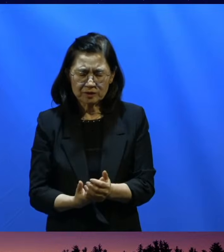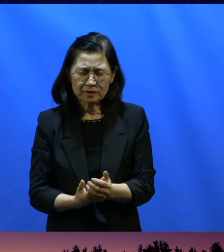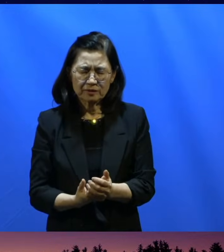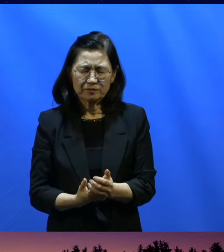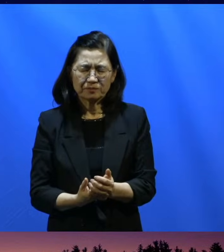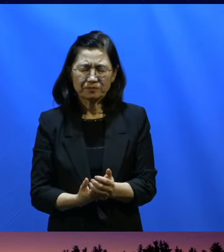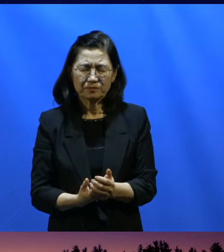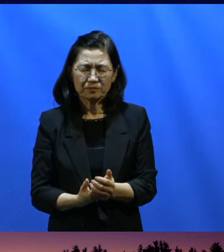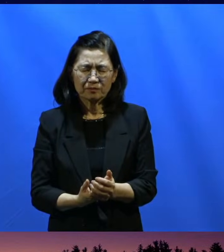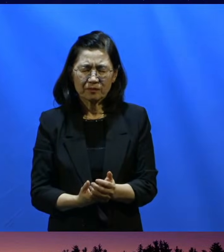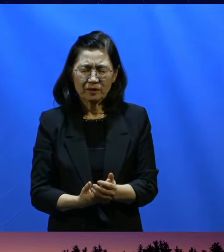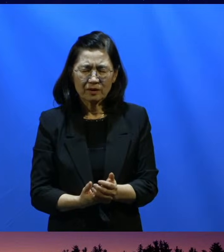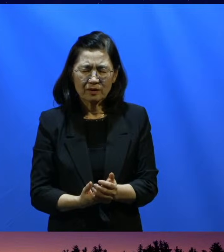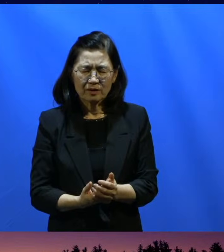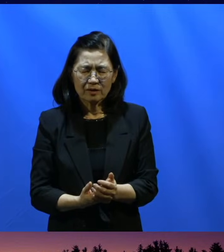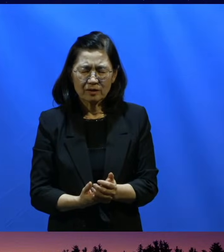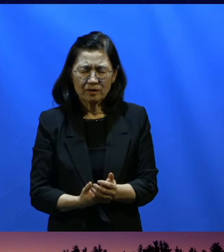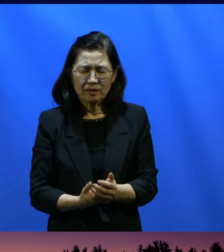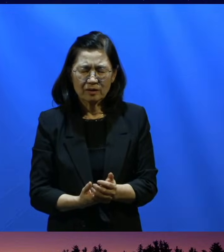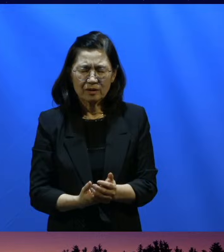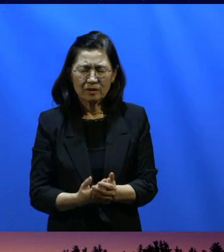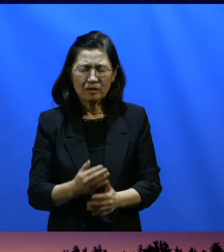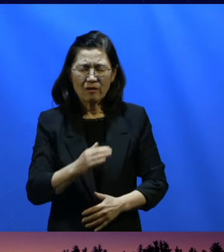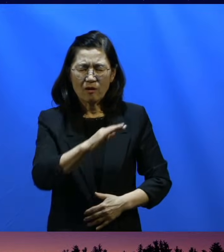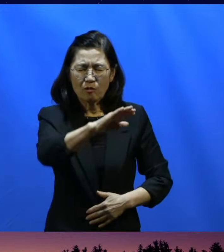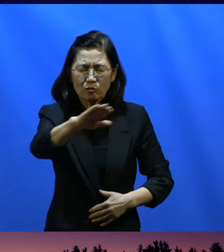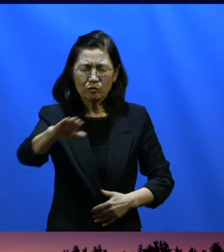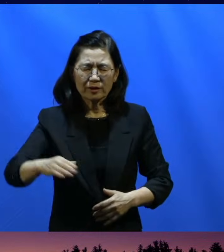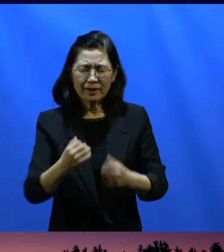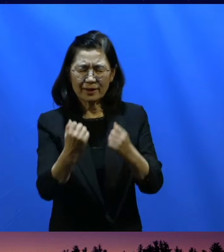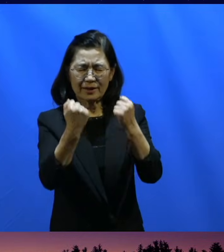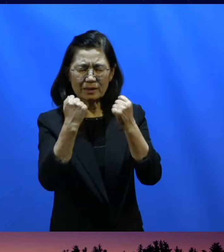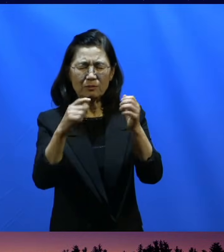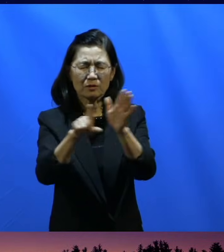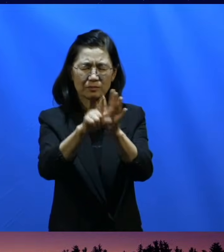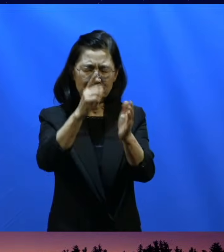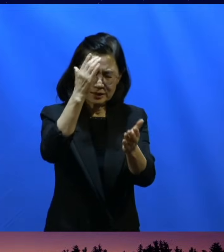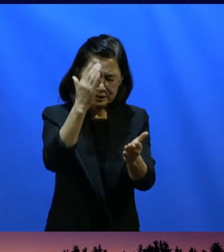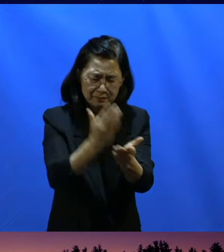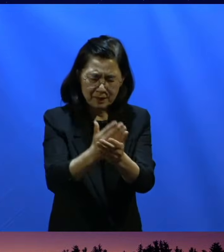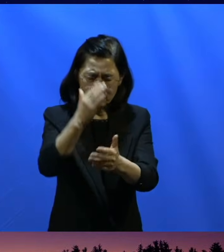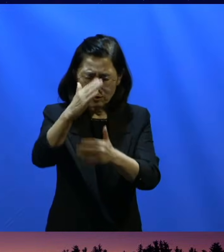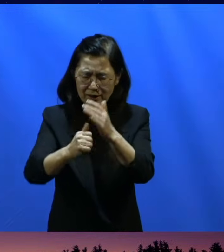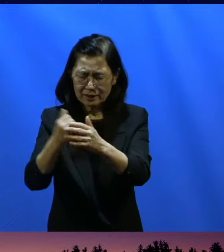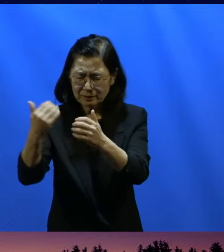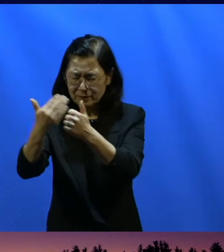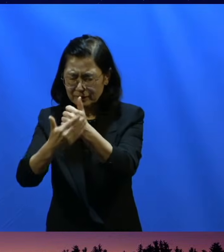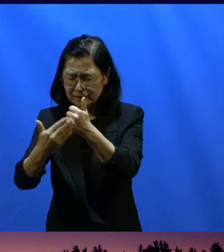주시옵소서. 우리의 제주와 우리의 머리를 믿지 않게 하시고 주의 은혜를 구하는 인생 되게 하여